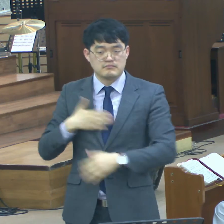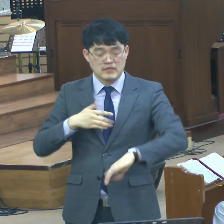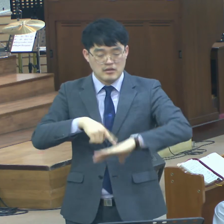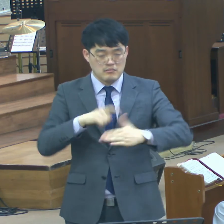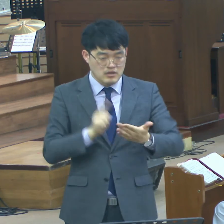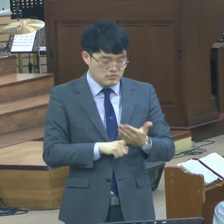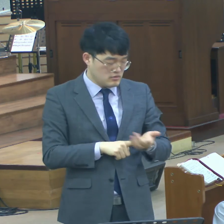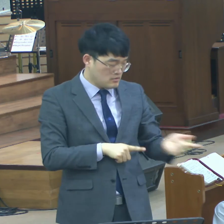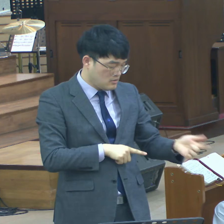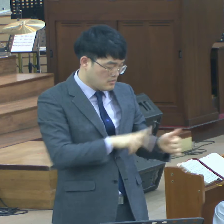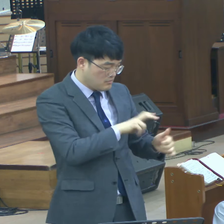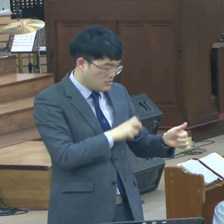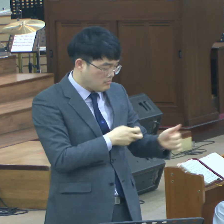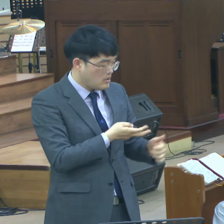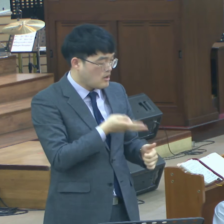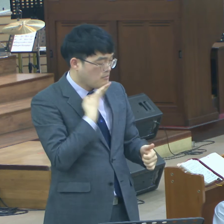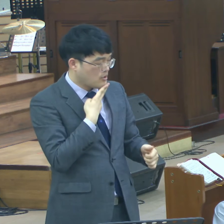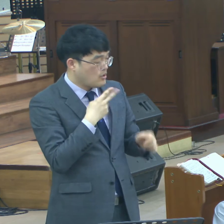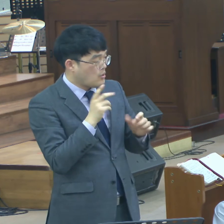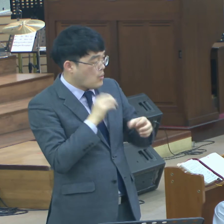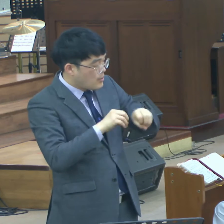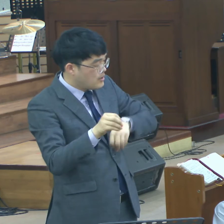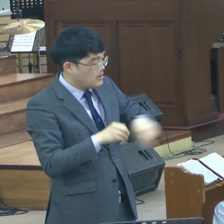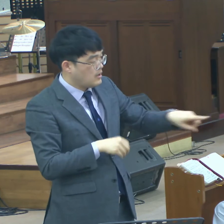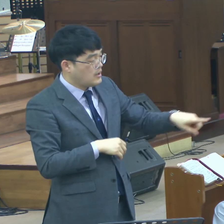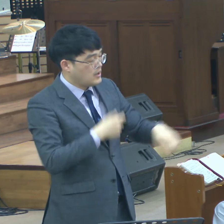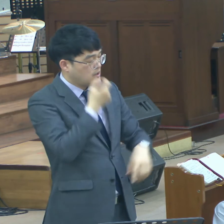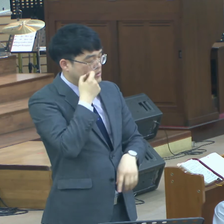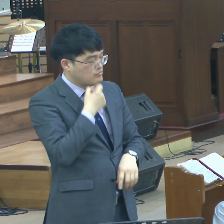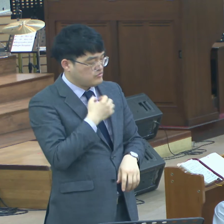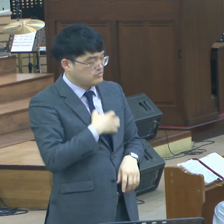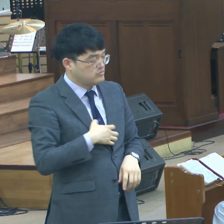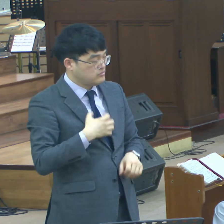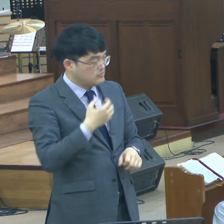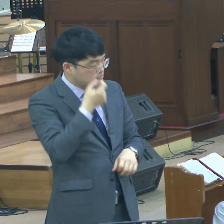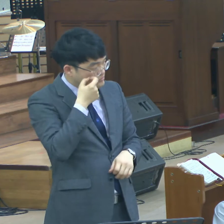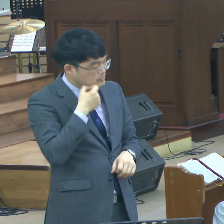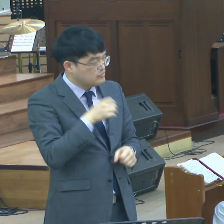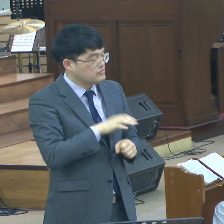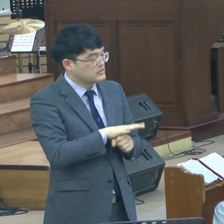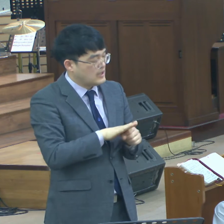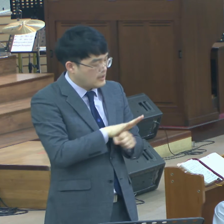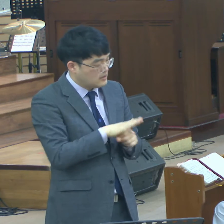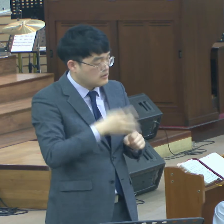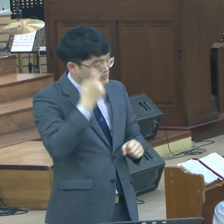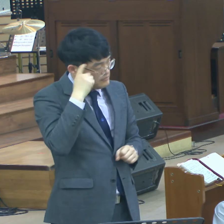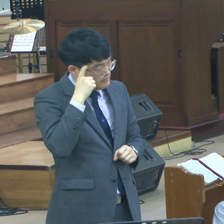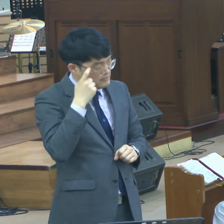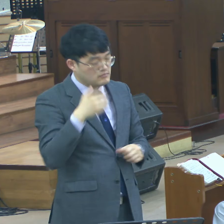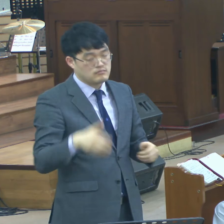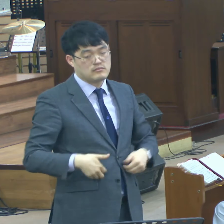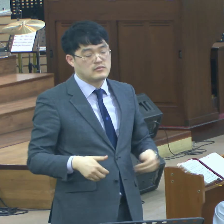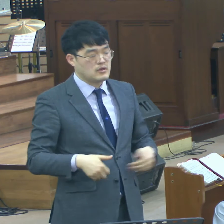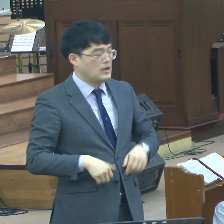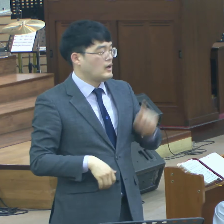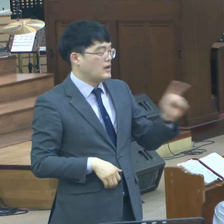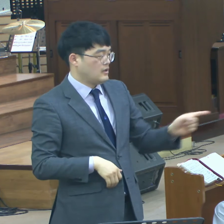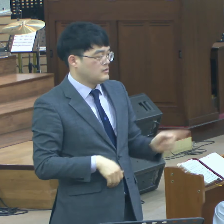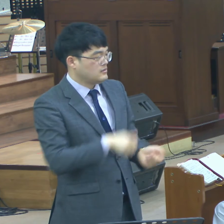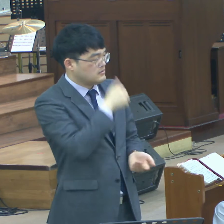마음으로부터 미워하지 않고 불쌍히 참 불쌍하다. 어떻게 저렇게 죄를